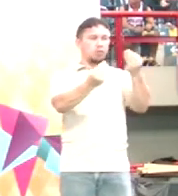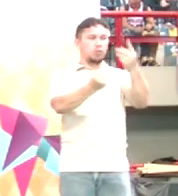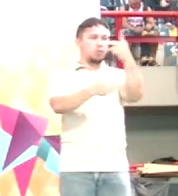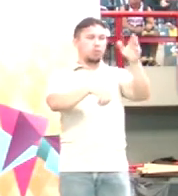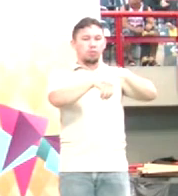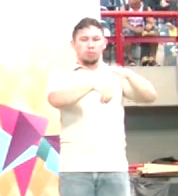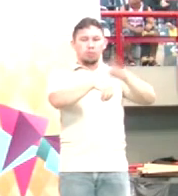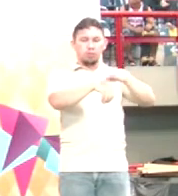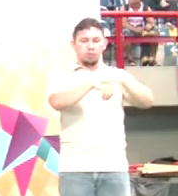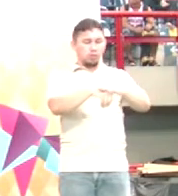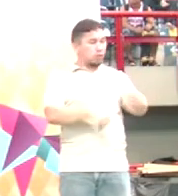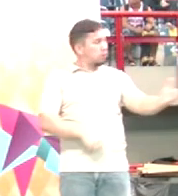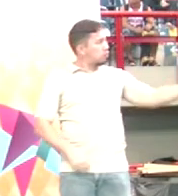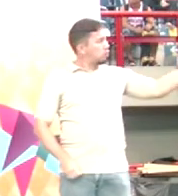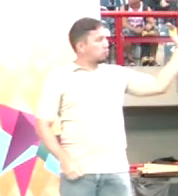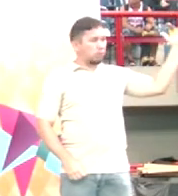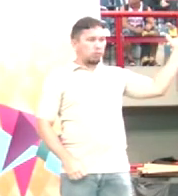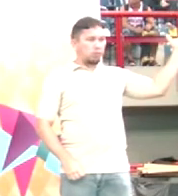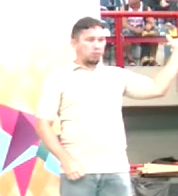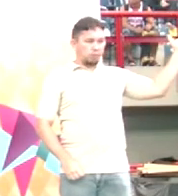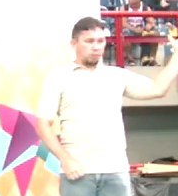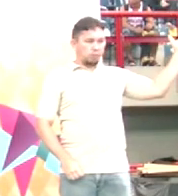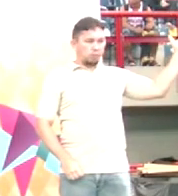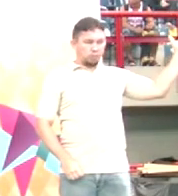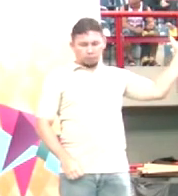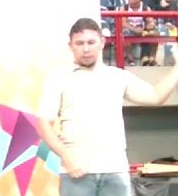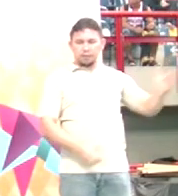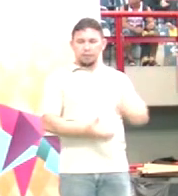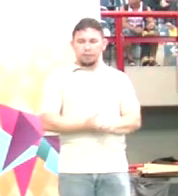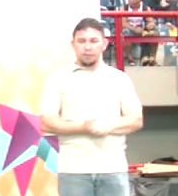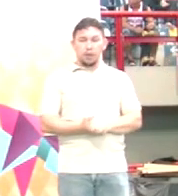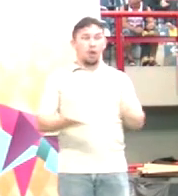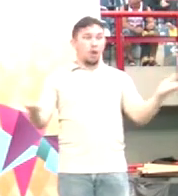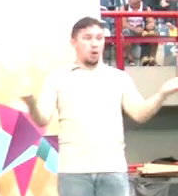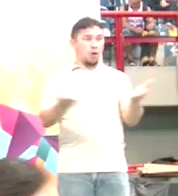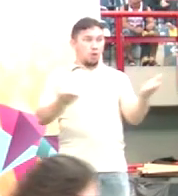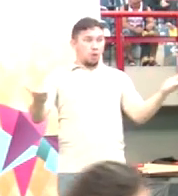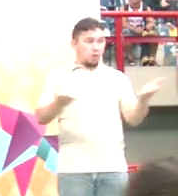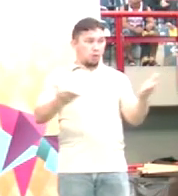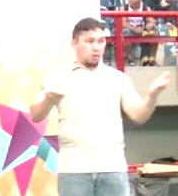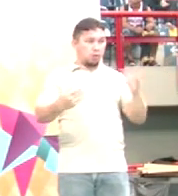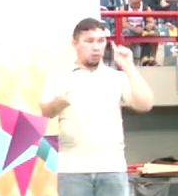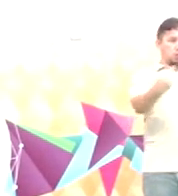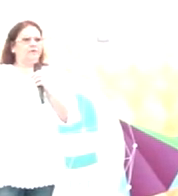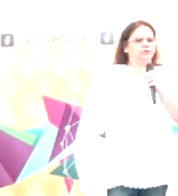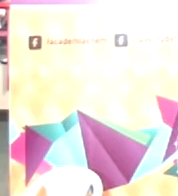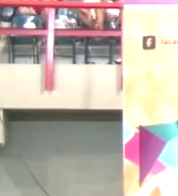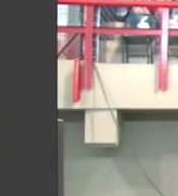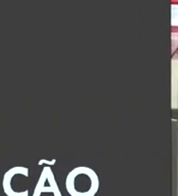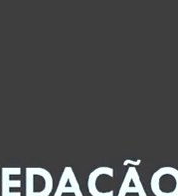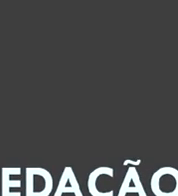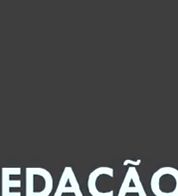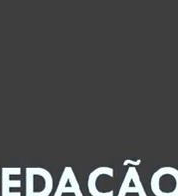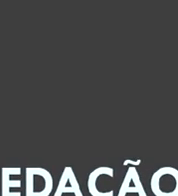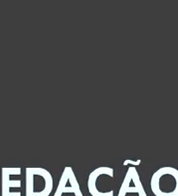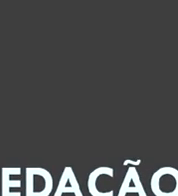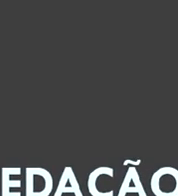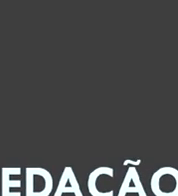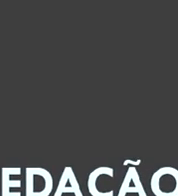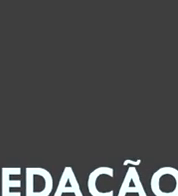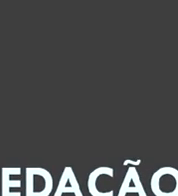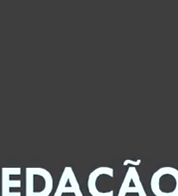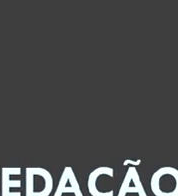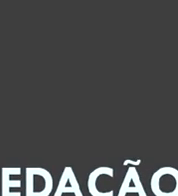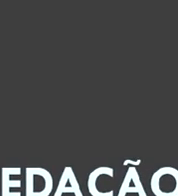Conforme vocês estão vendo nos telões, nós estamos hoje a trabalhar o assunto, é a estrutura